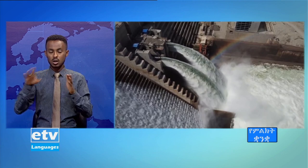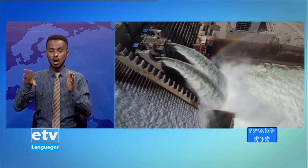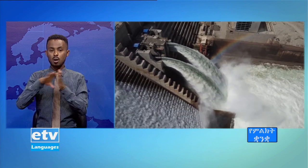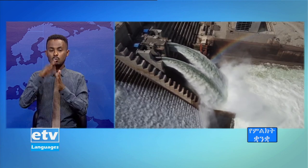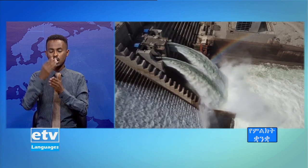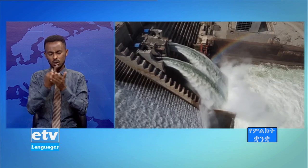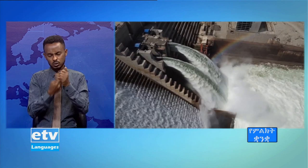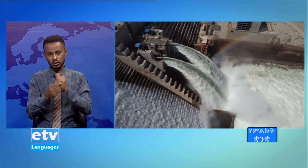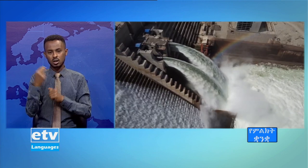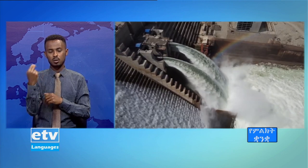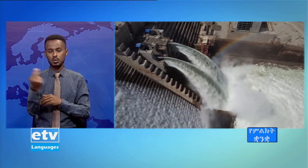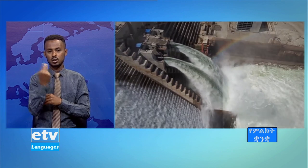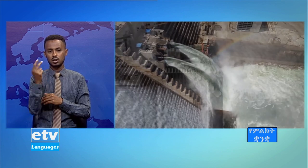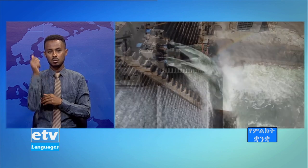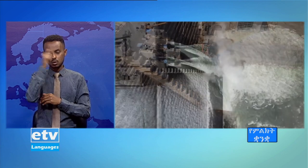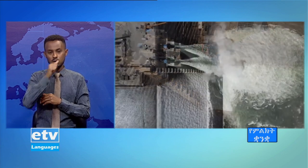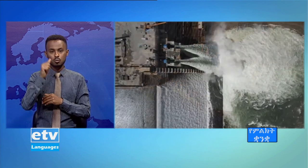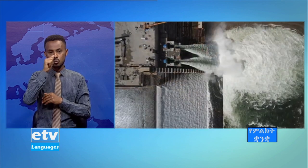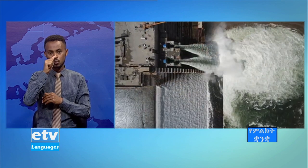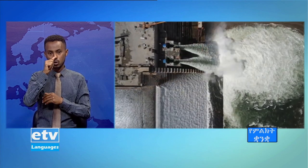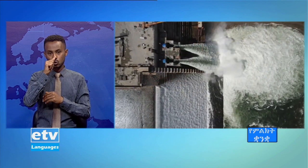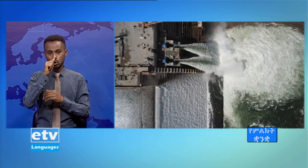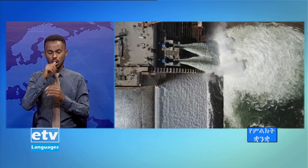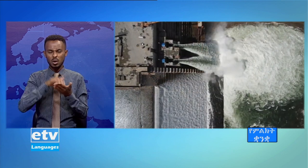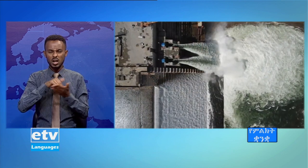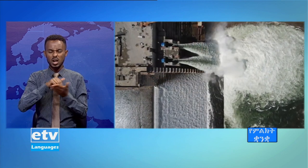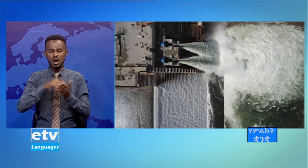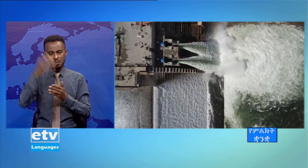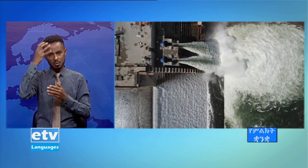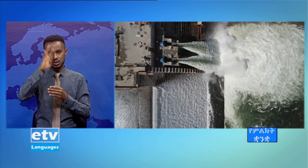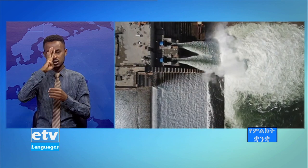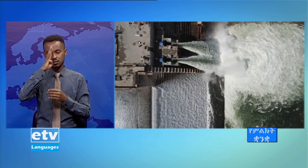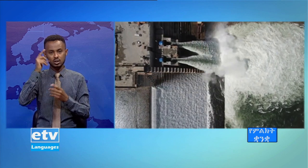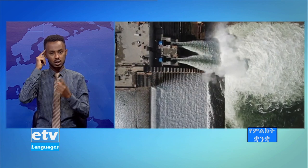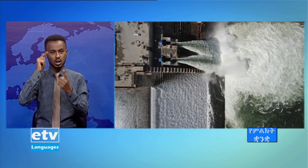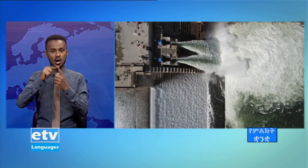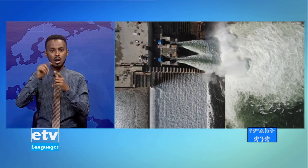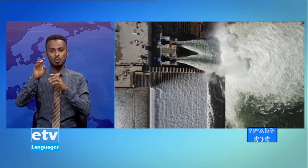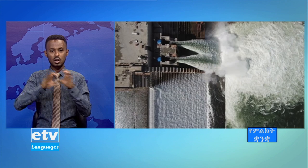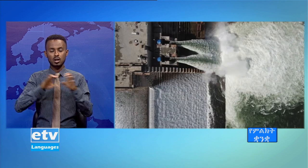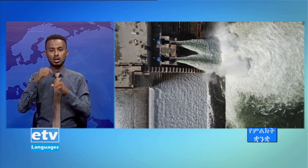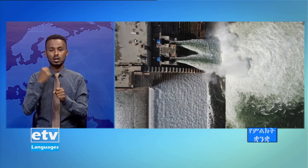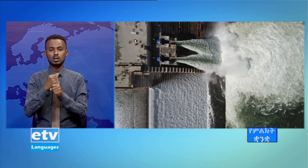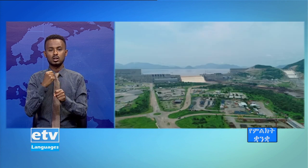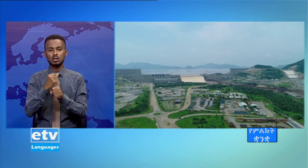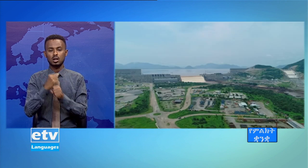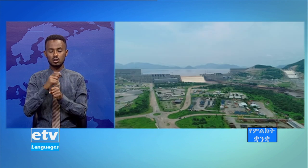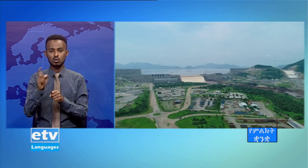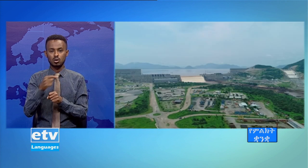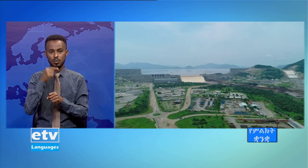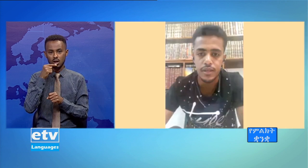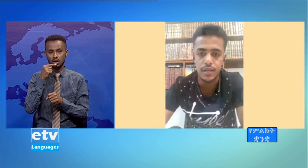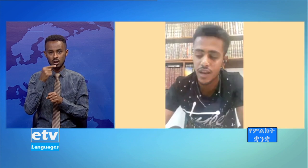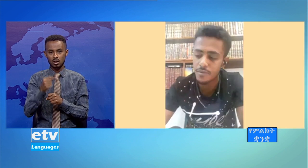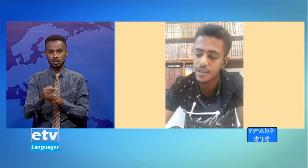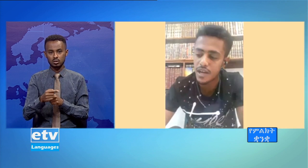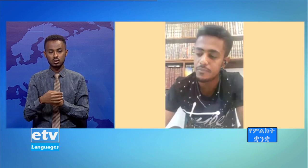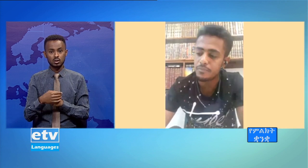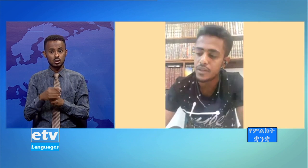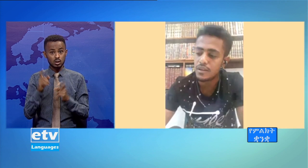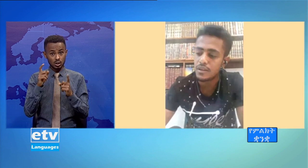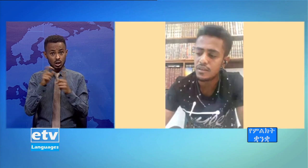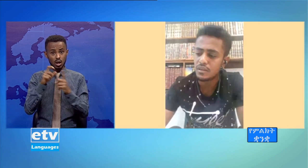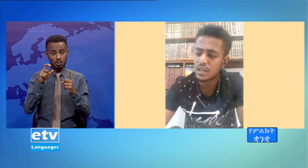ለብቻ ለመጠቀም በኢትዮጵያ ደካማ መንግስት እንዲፈጠር አላማ አድርጋ እየሰራች እንደሆነ ይናገራል። ቃል